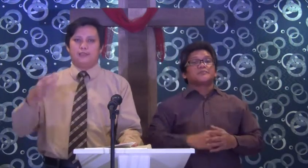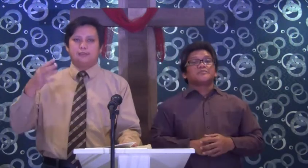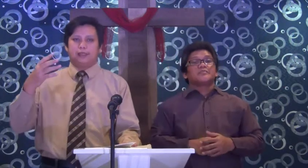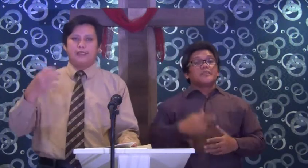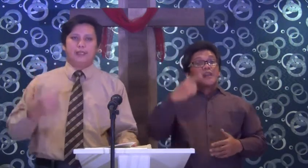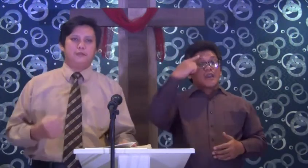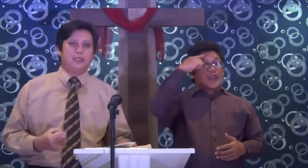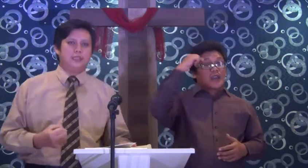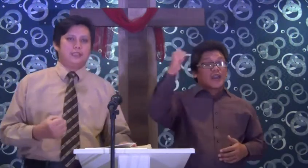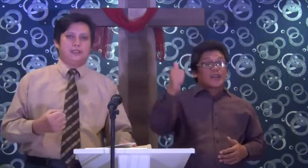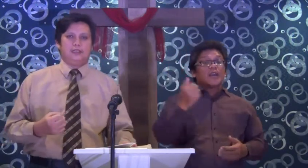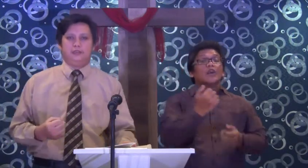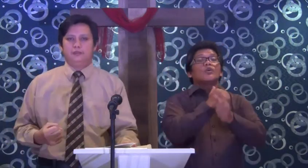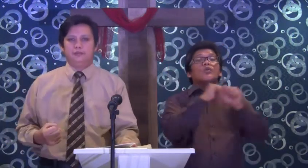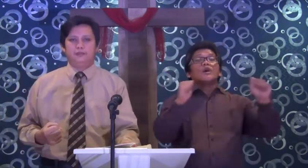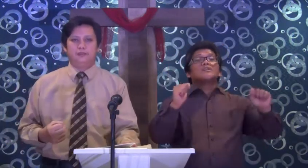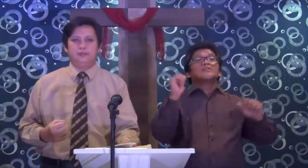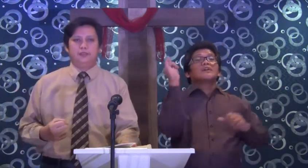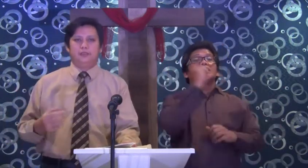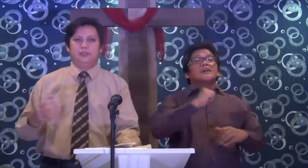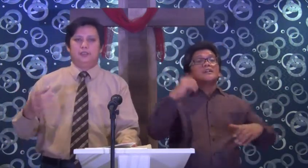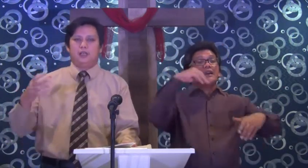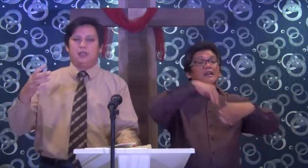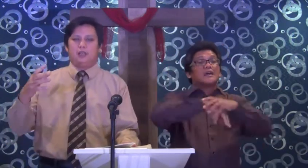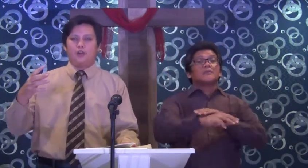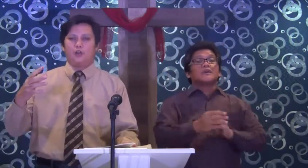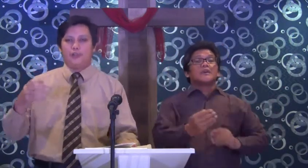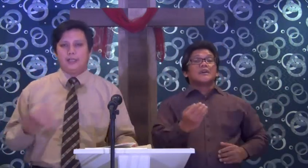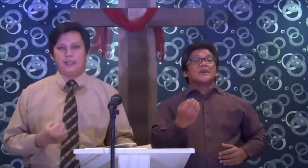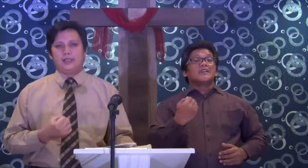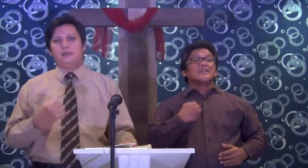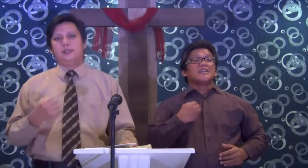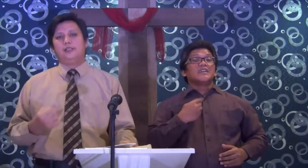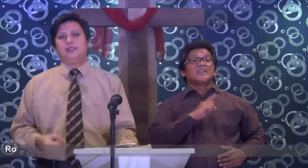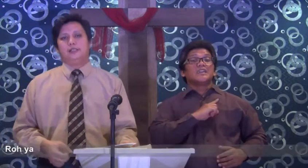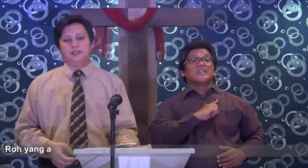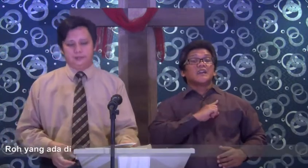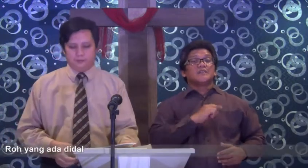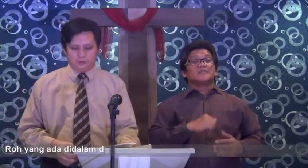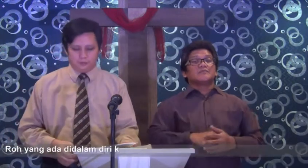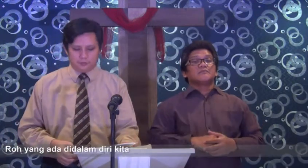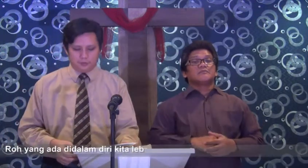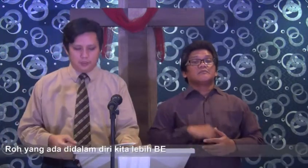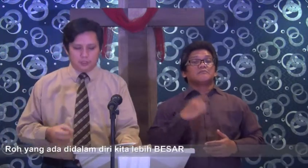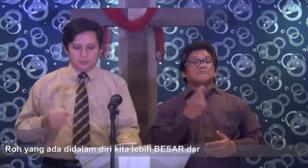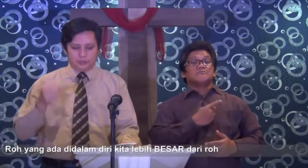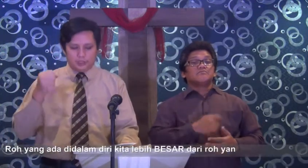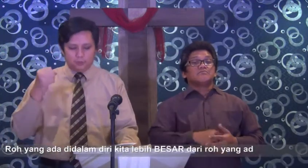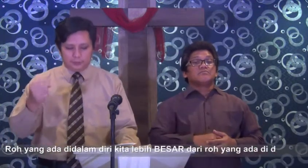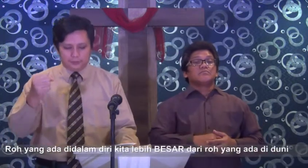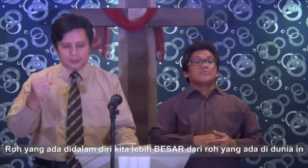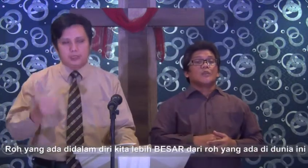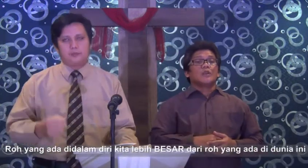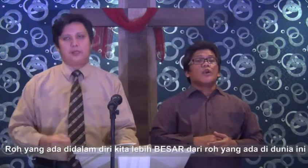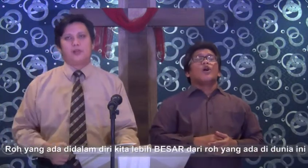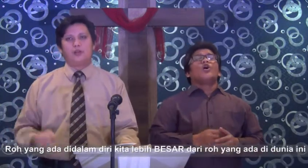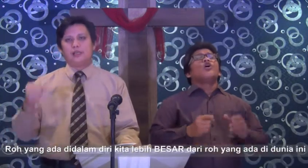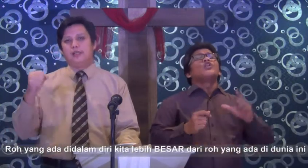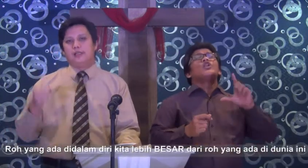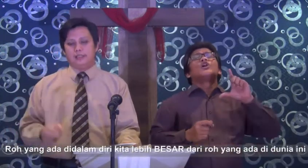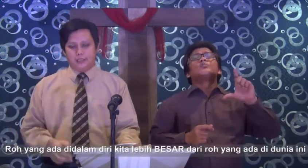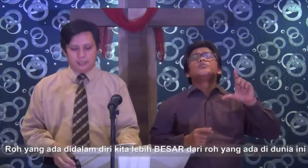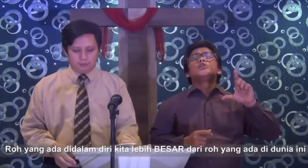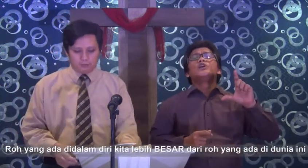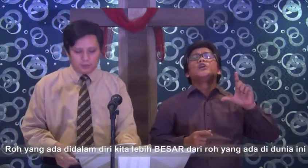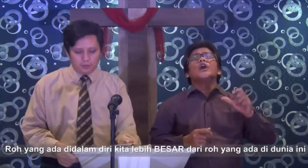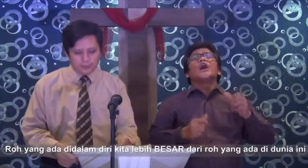Karena kuasa yang ada dalam diri kita, karena roh yang ada dalam diri kita, jauh lebih besar daripada roh yang